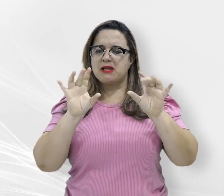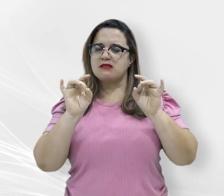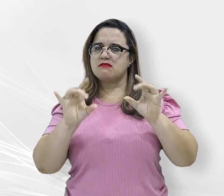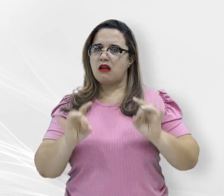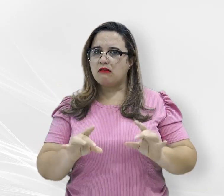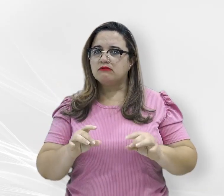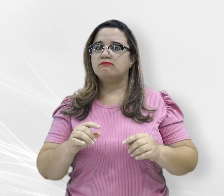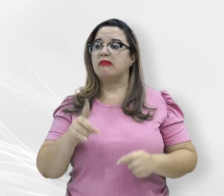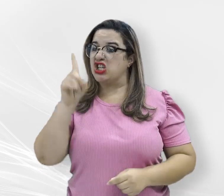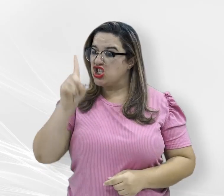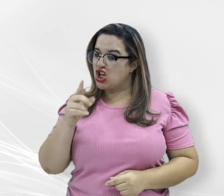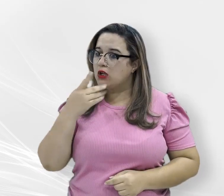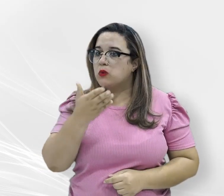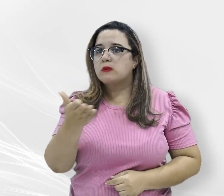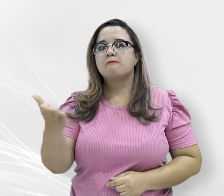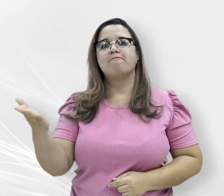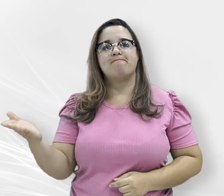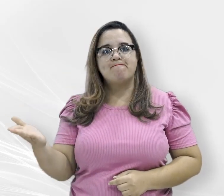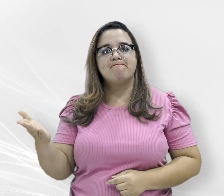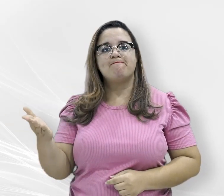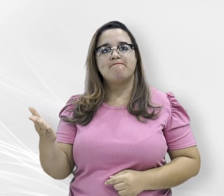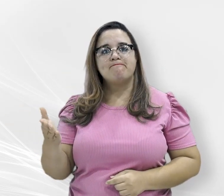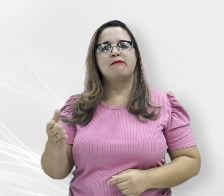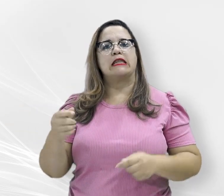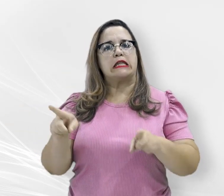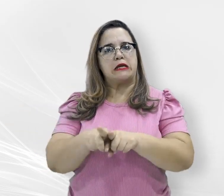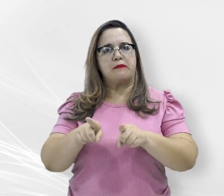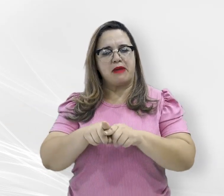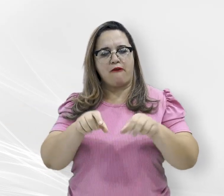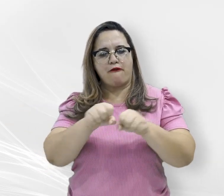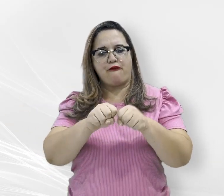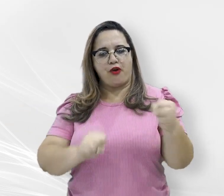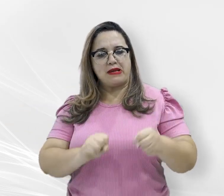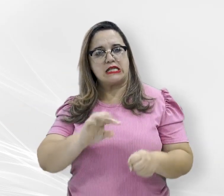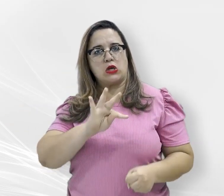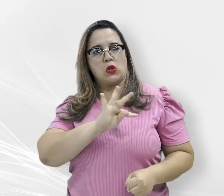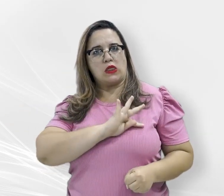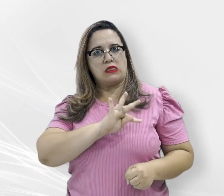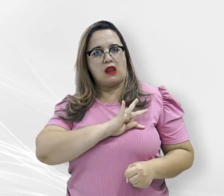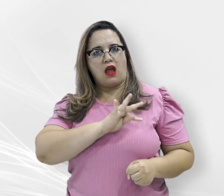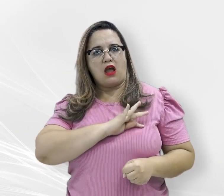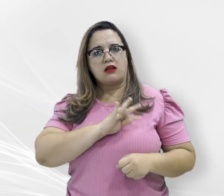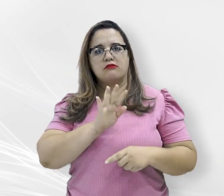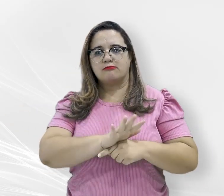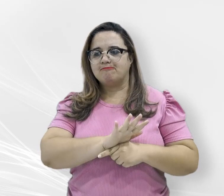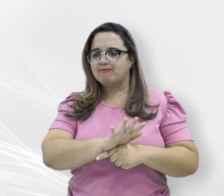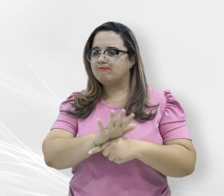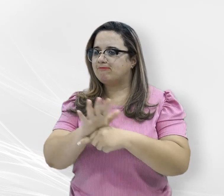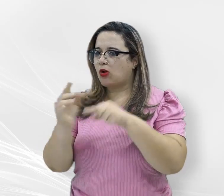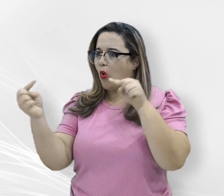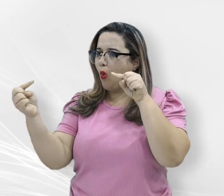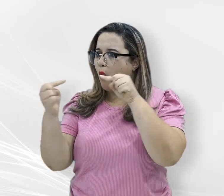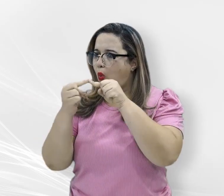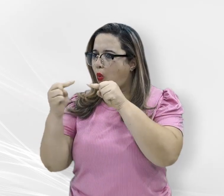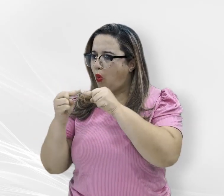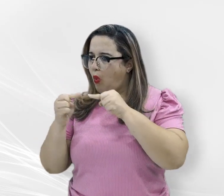por tempo determinado, que prevê formação técnico-profissional metódica compatível com o seu desenvolvimento físico, moral